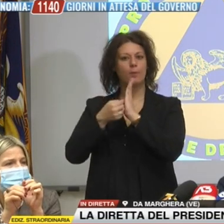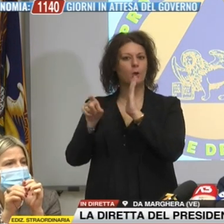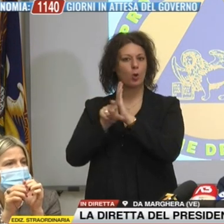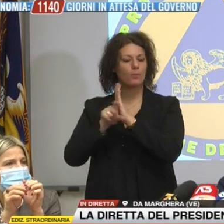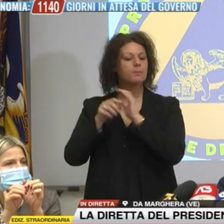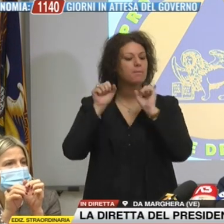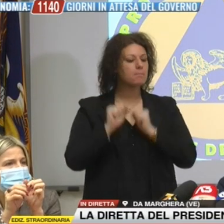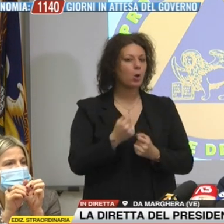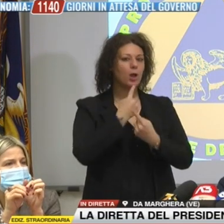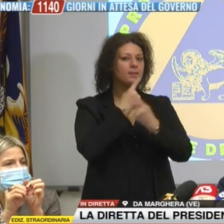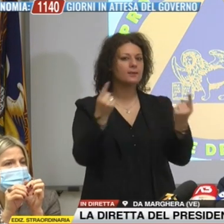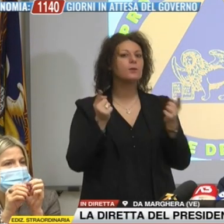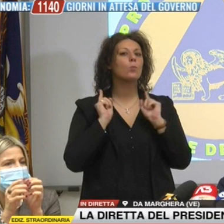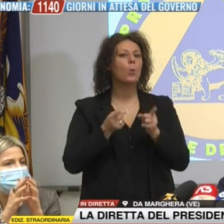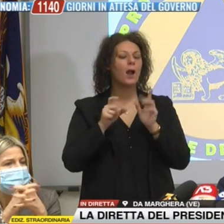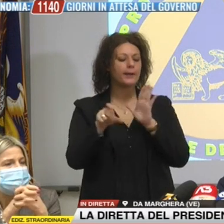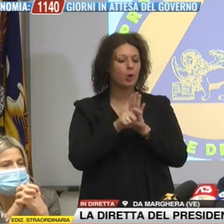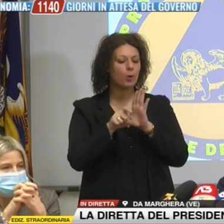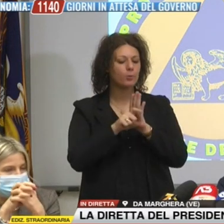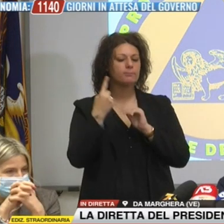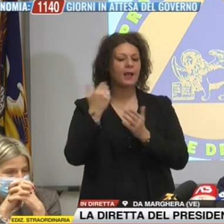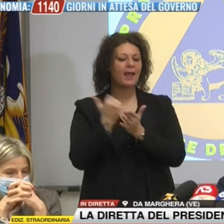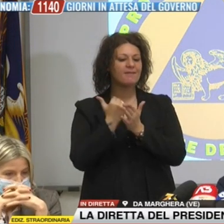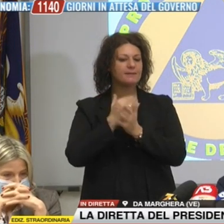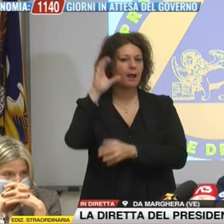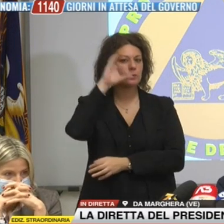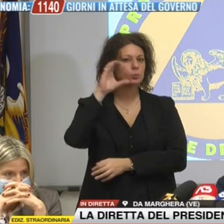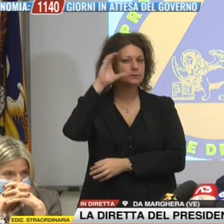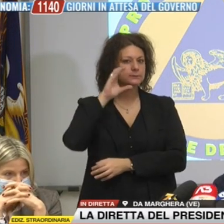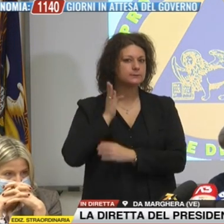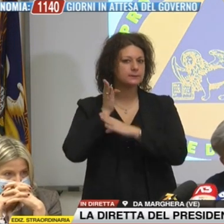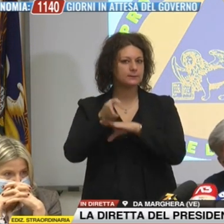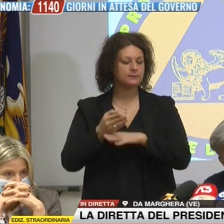preciso nella limitazione dell'area geografica, sarebbe molto utile, credo.